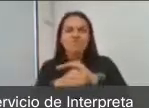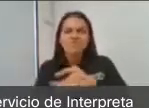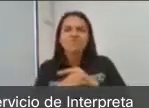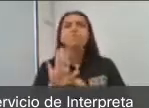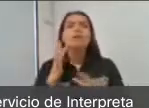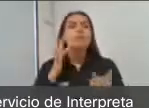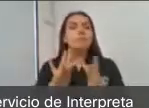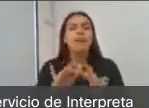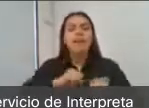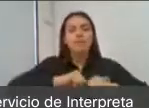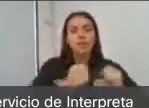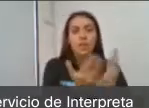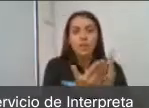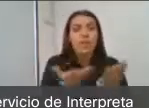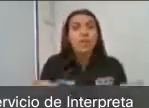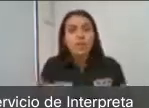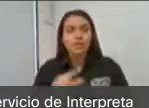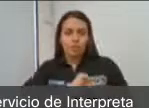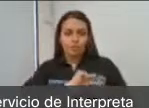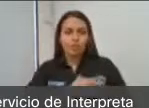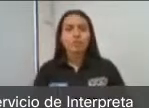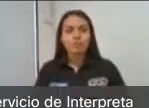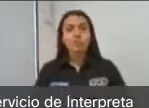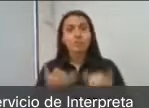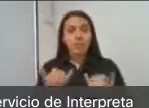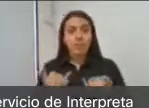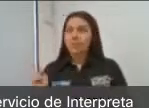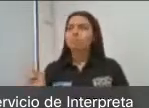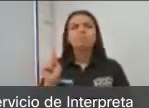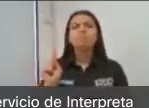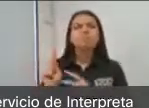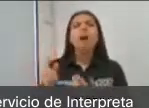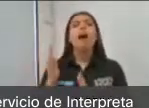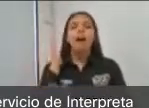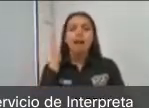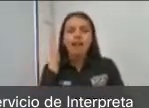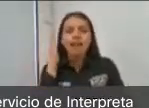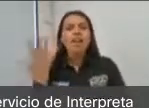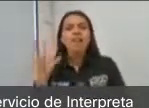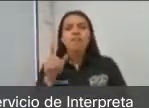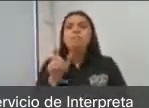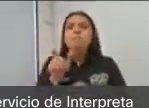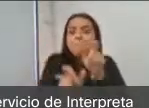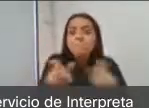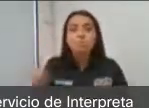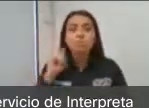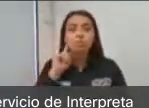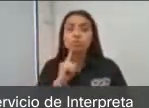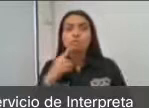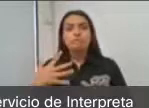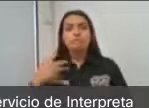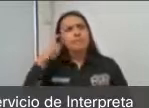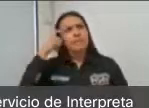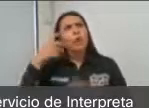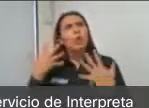Subdirección de Gestión Educativa, que nos acompaña para hablarnos sobre los desafíos que viven las personas sordas en el momento de acercarse